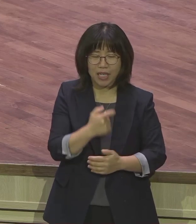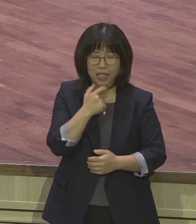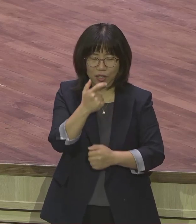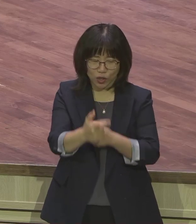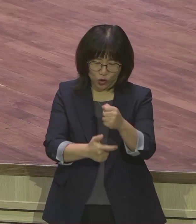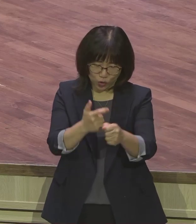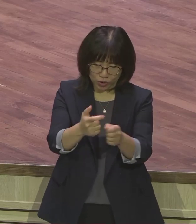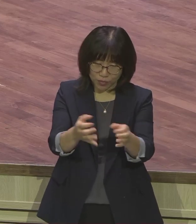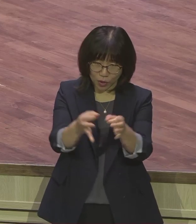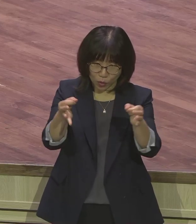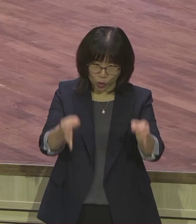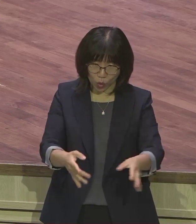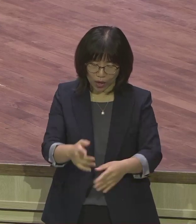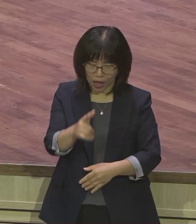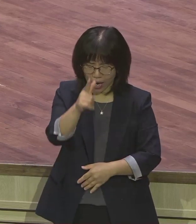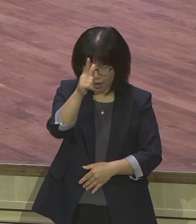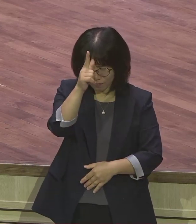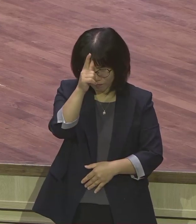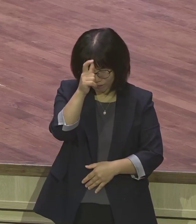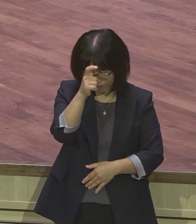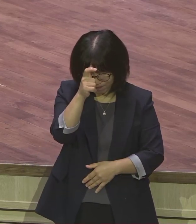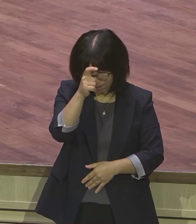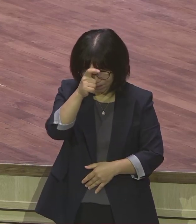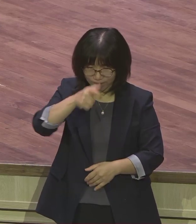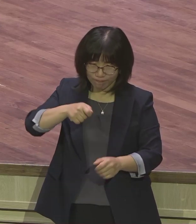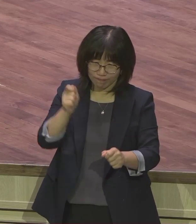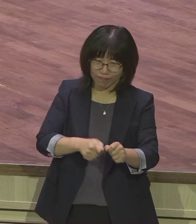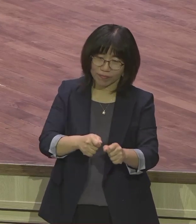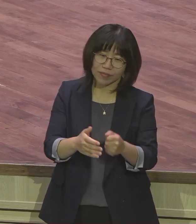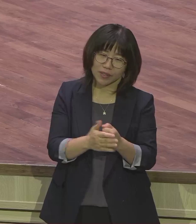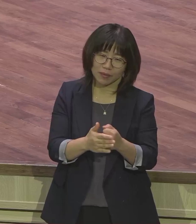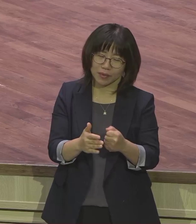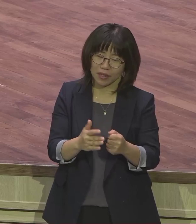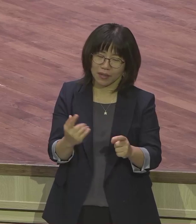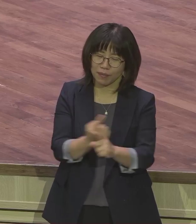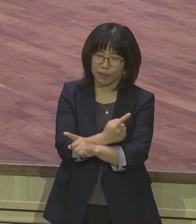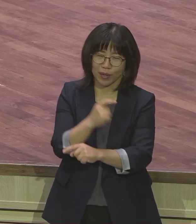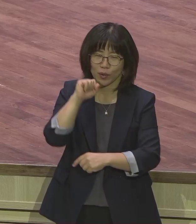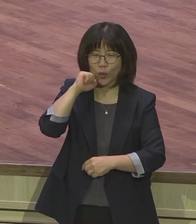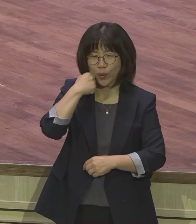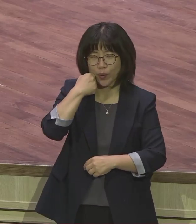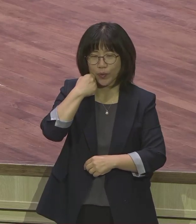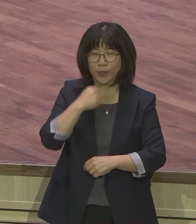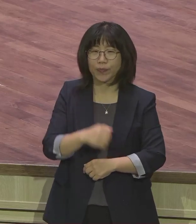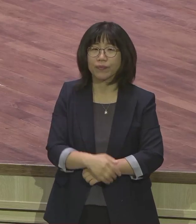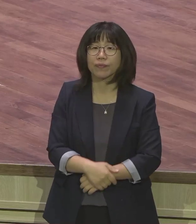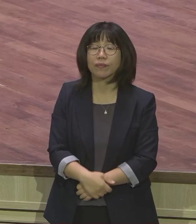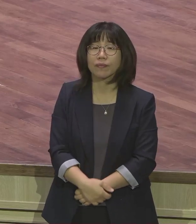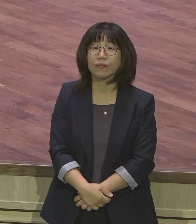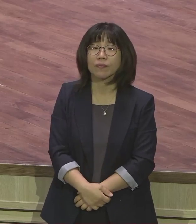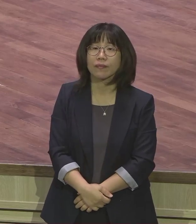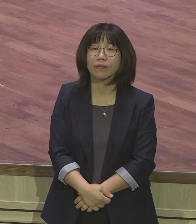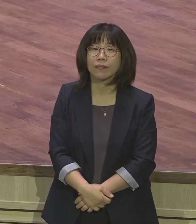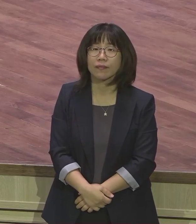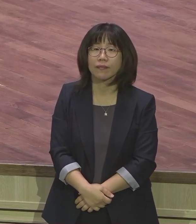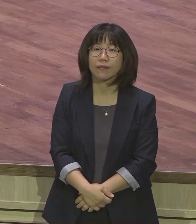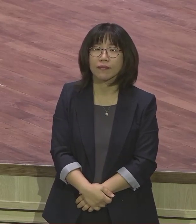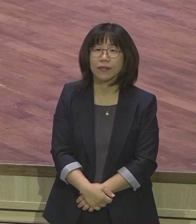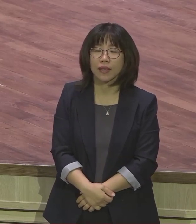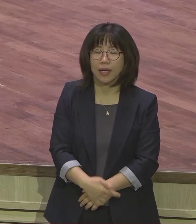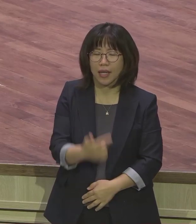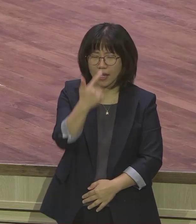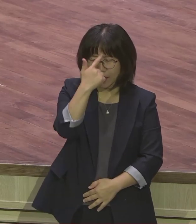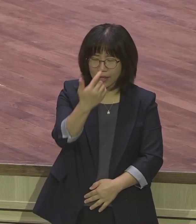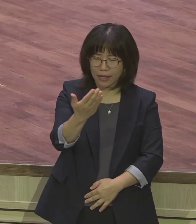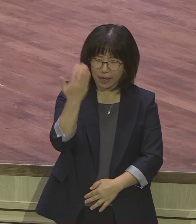동안 딱 굳어져 버렸는데 글쎄 지금요 이 옛 틀을 받고나